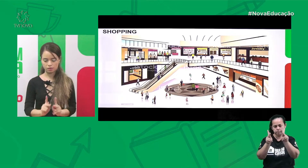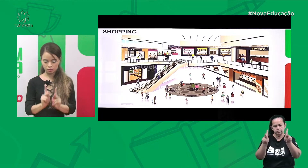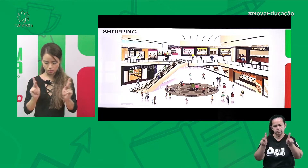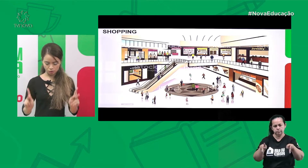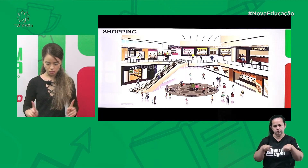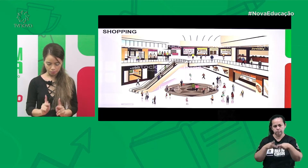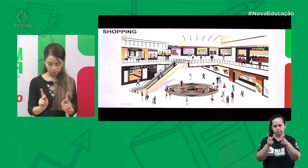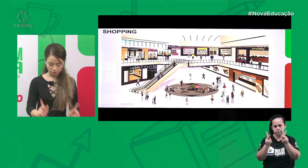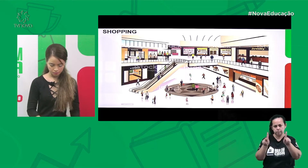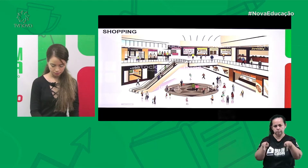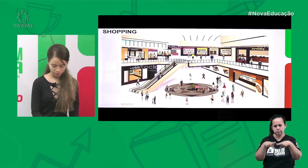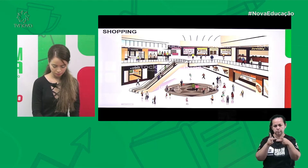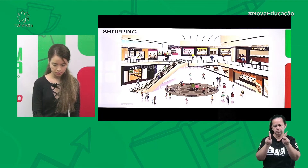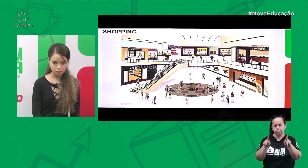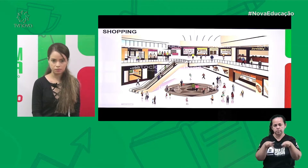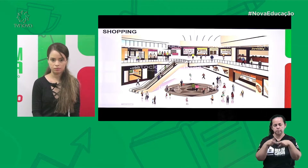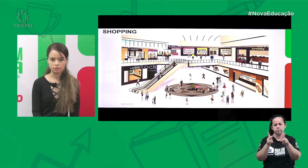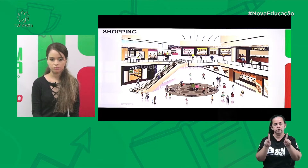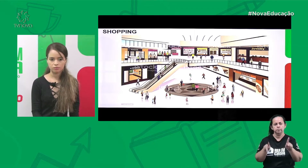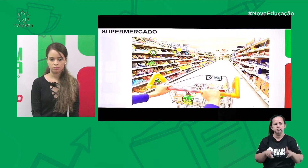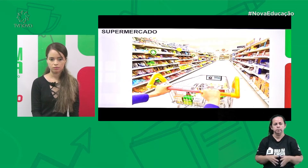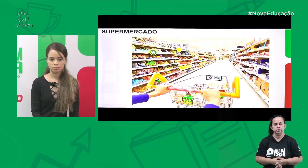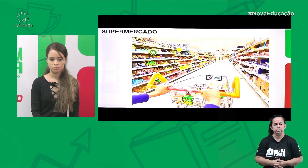circular, shopping.